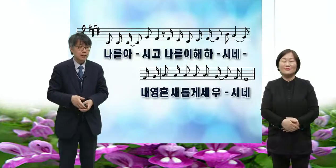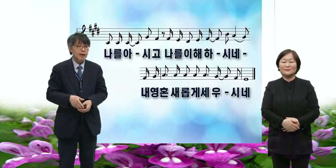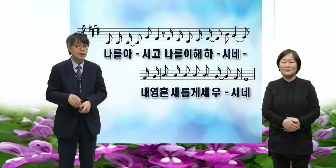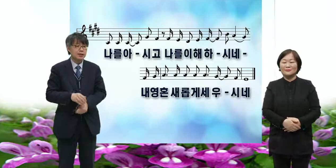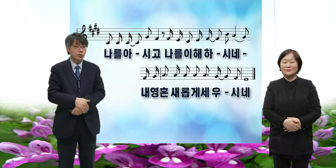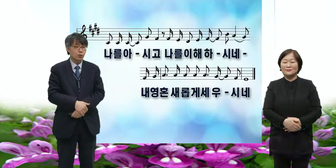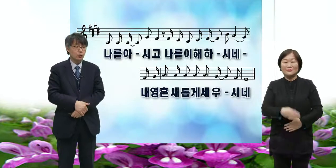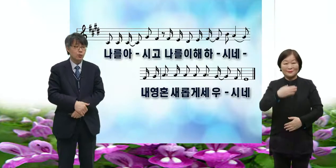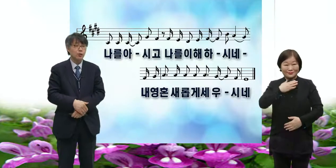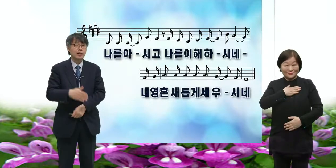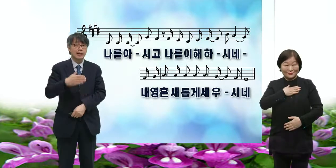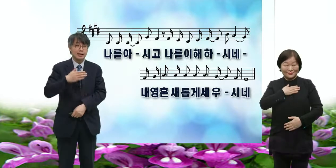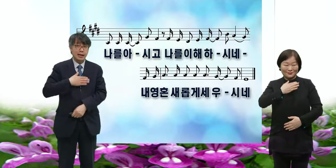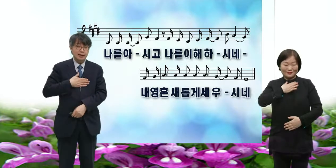나를 아시고